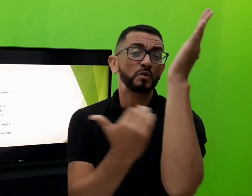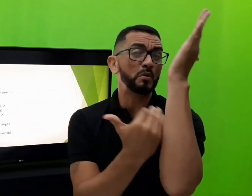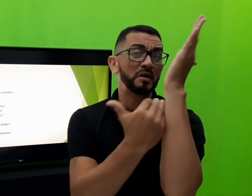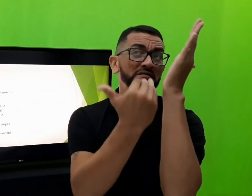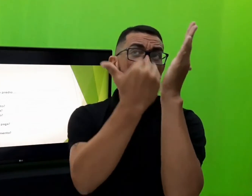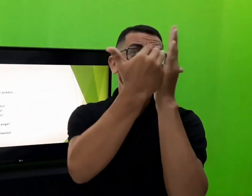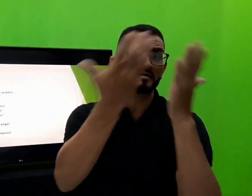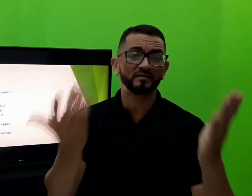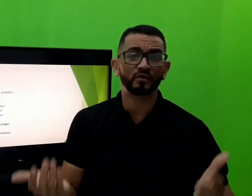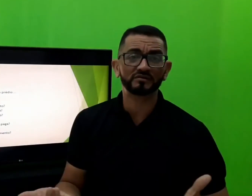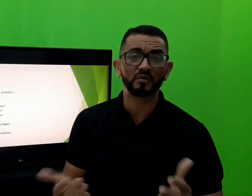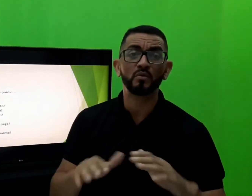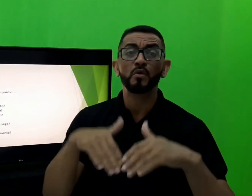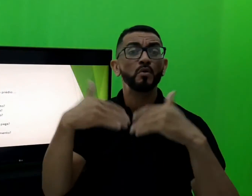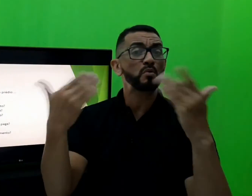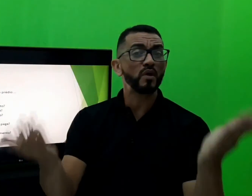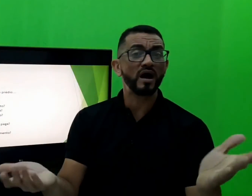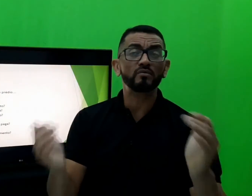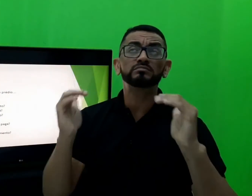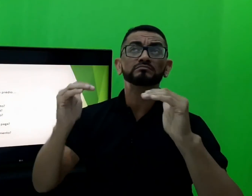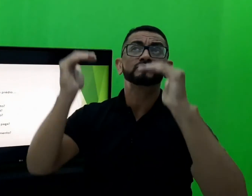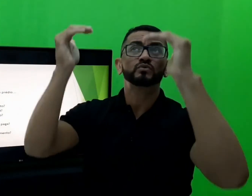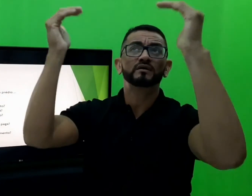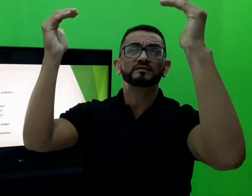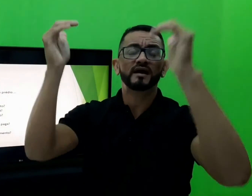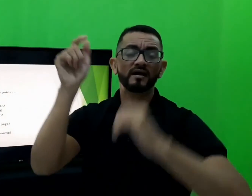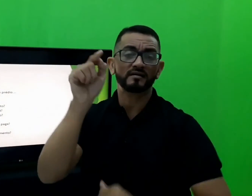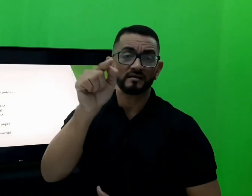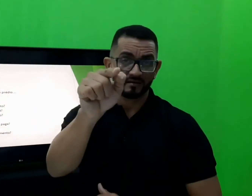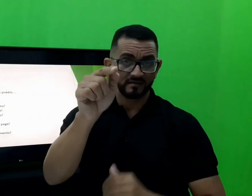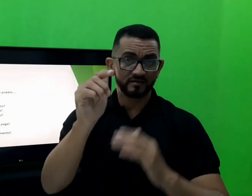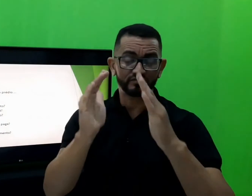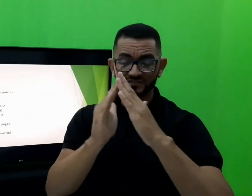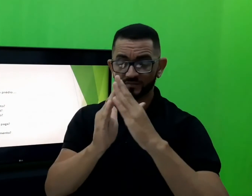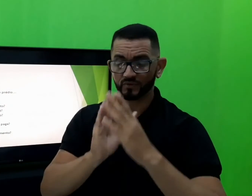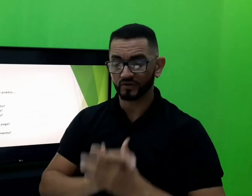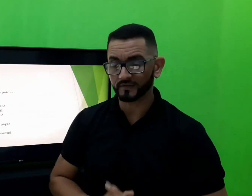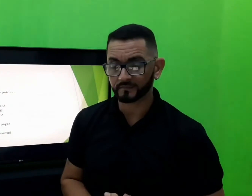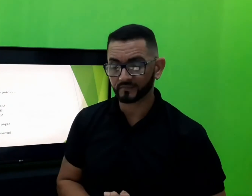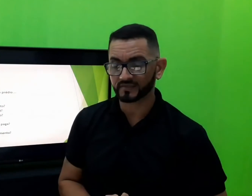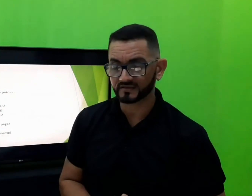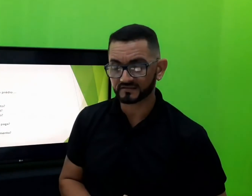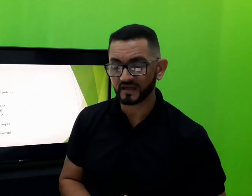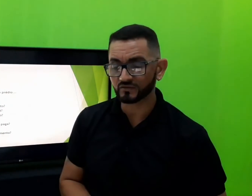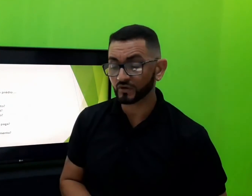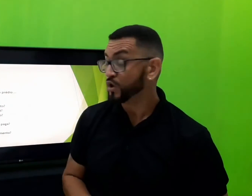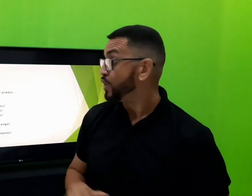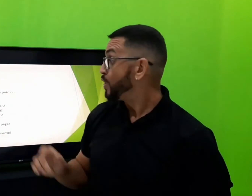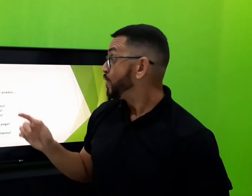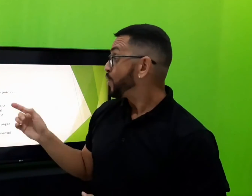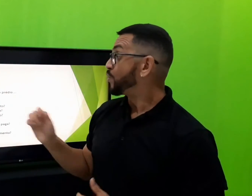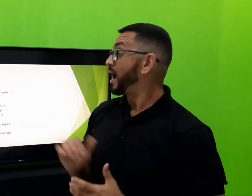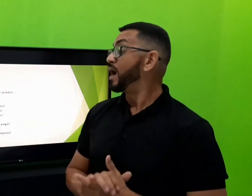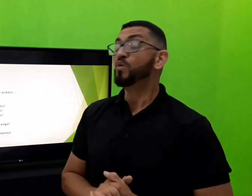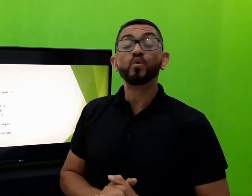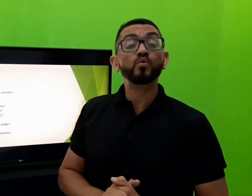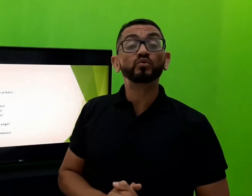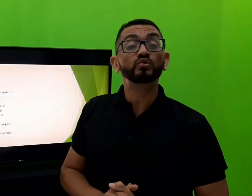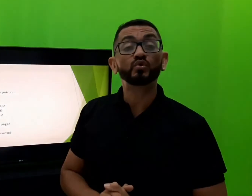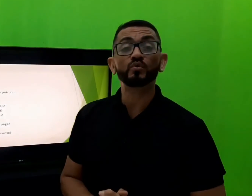o andar, ou então, qual o andar que você mora? Certo? Qual o